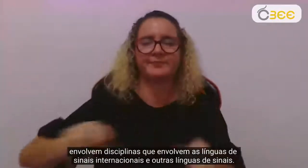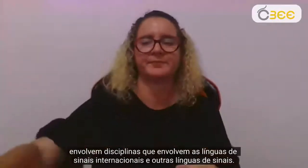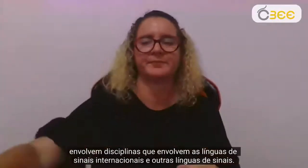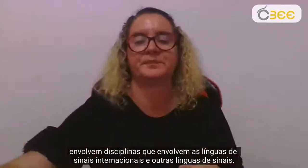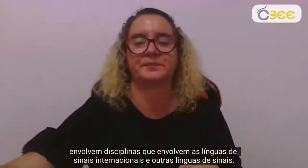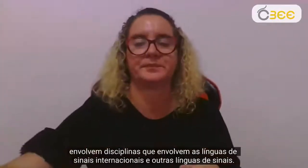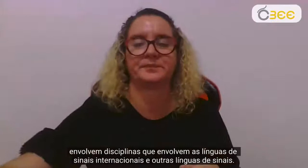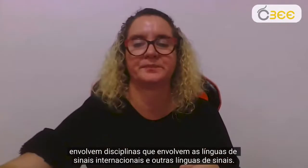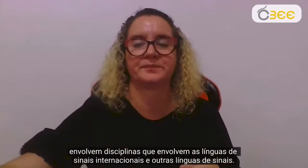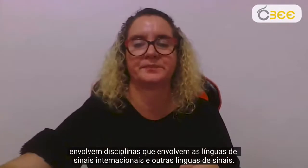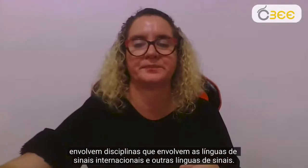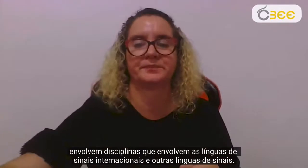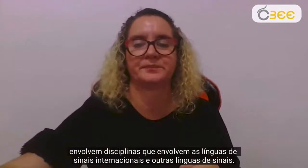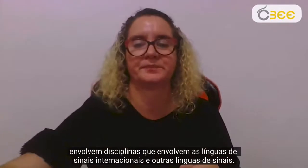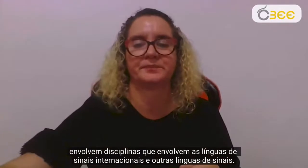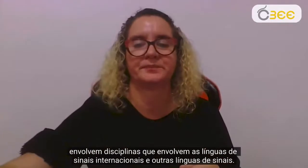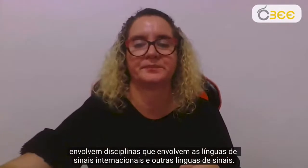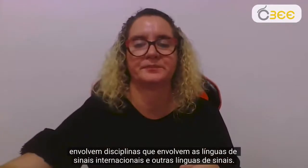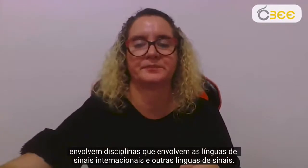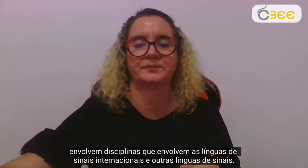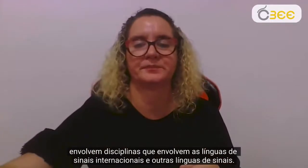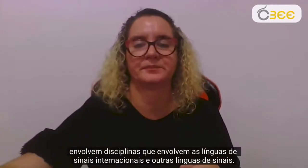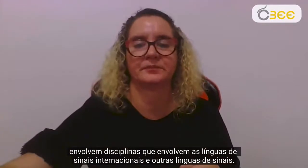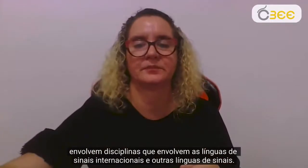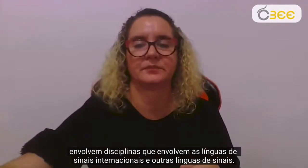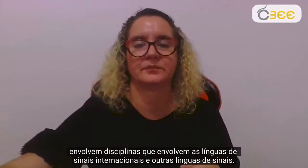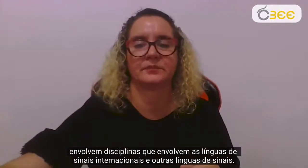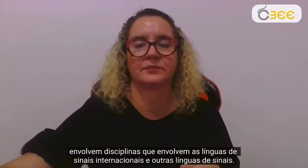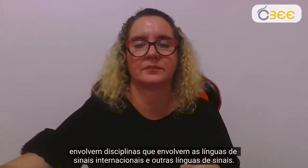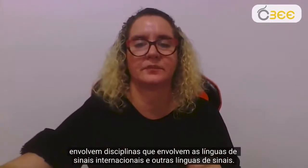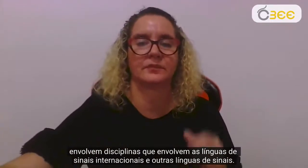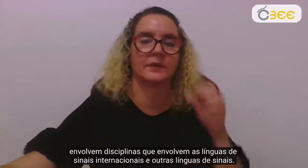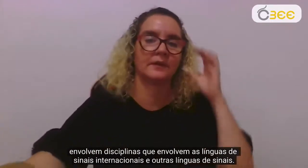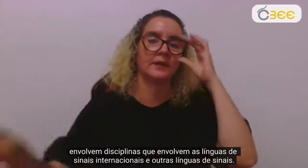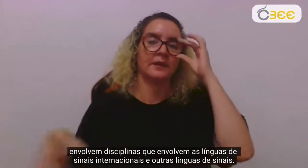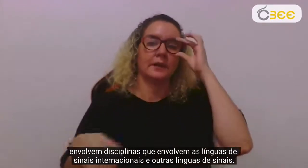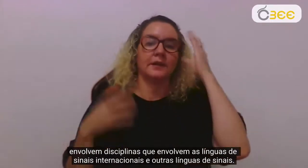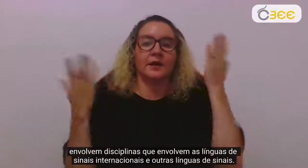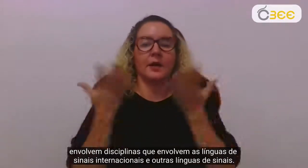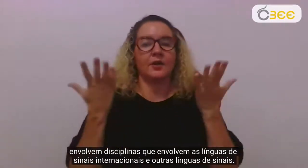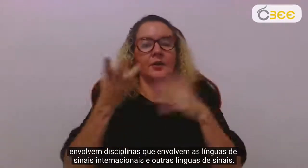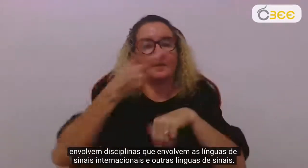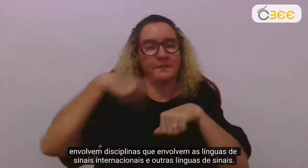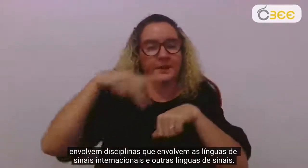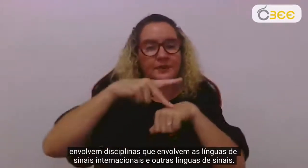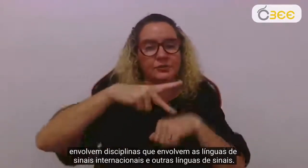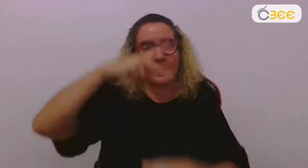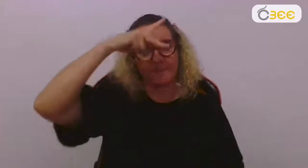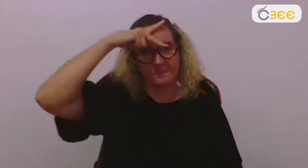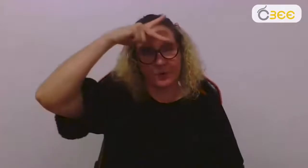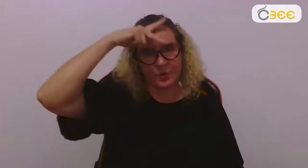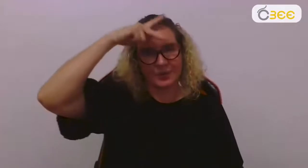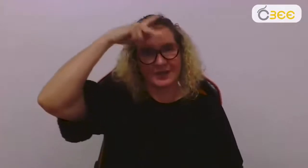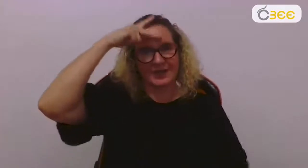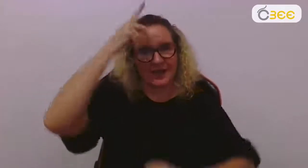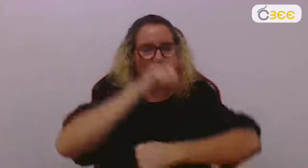envolvem disciplinas que envolvem as línguas de sinais internacionais e outras línguas de sinais.